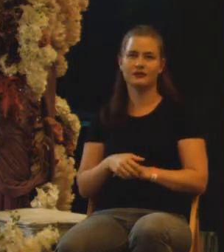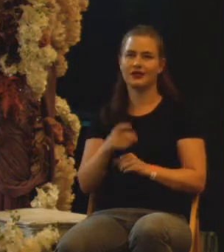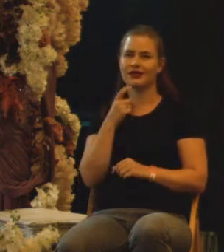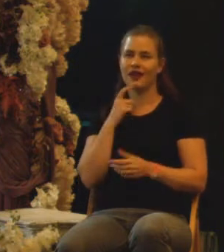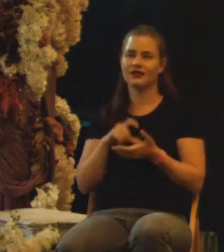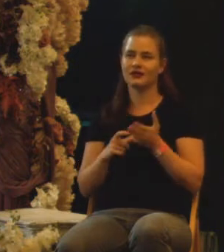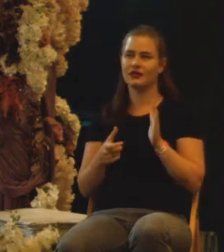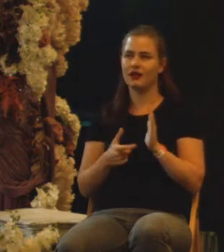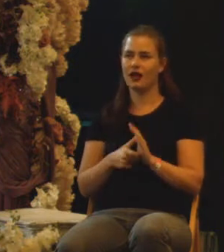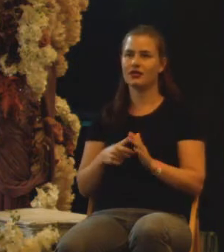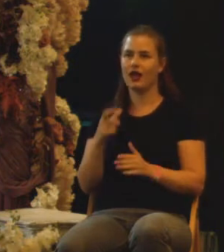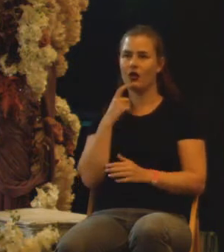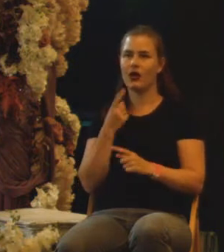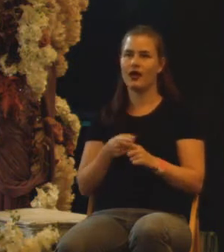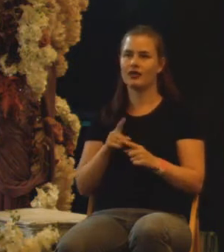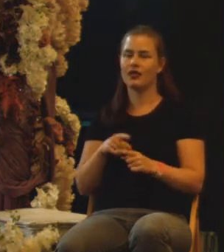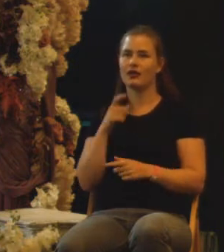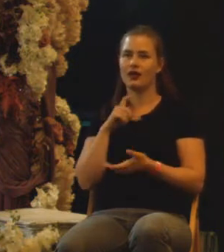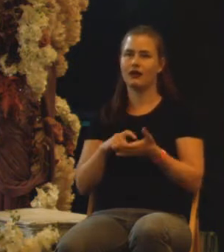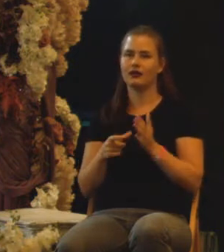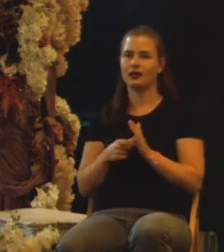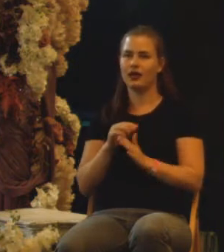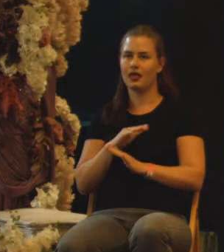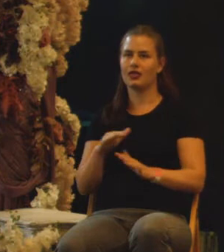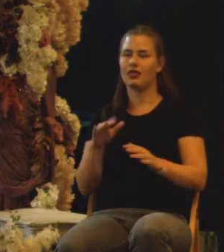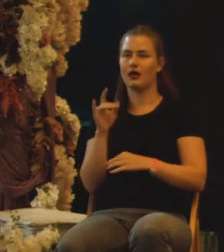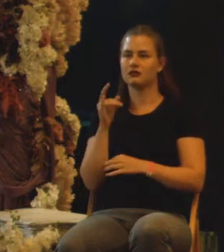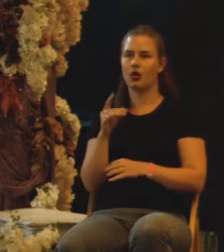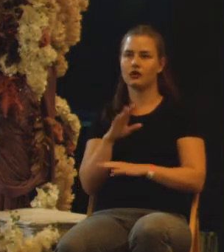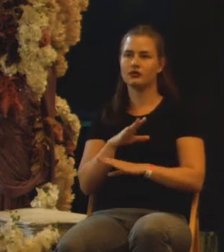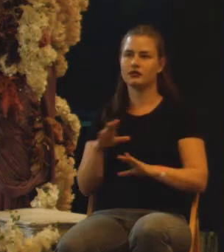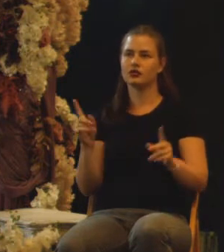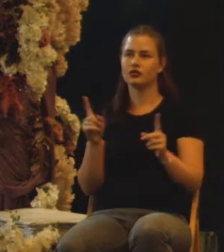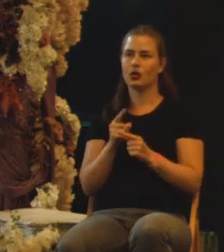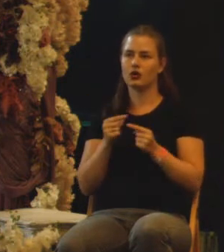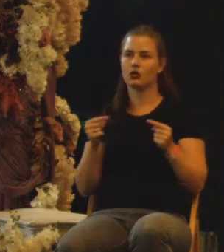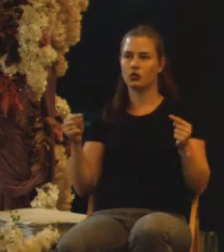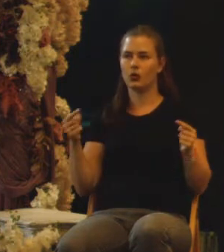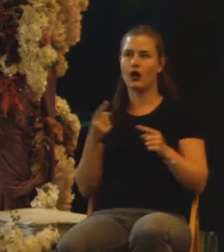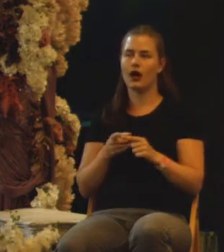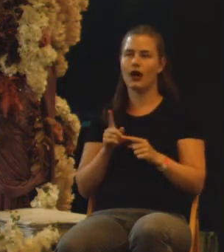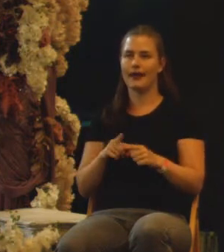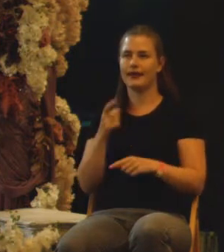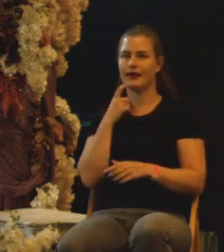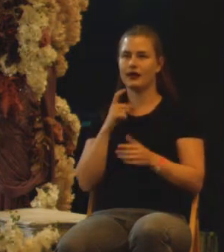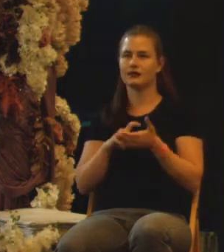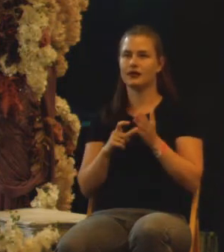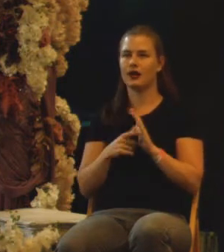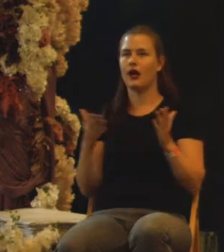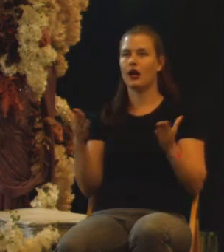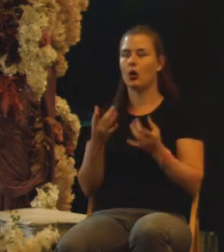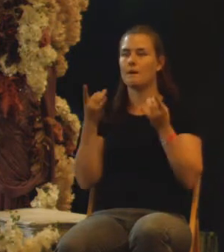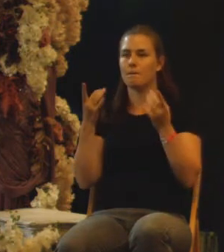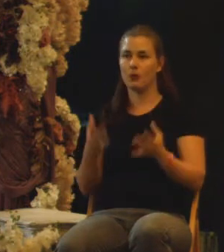Яйцеклетка. Яйцо – это яйцеклетка, это не зародыш, это не что-то другое, это именно яйцеклетка, которая